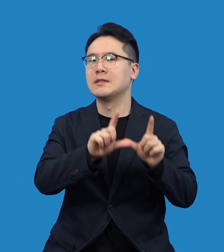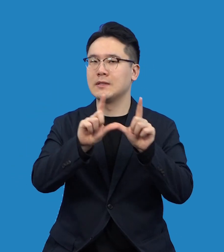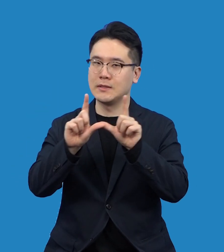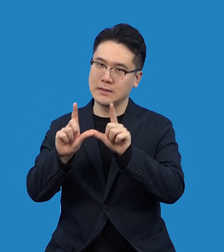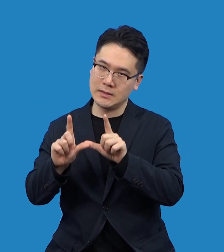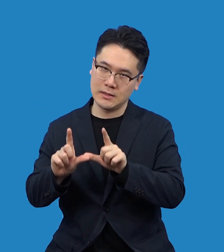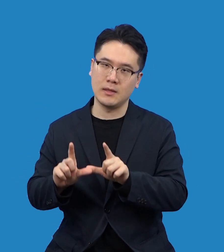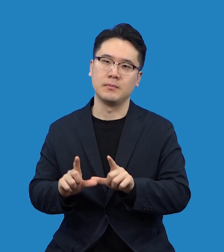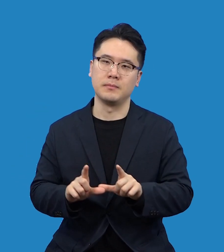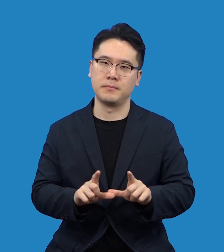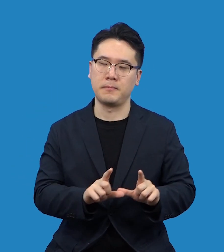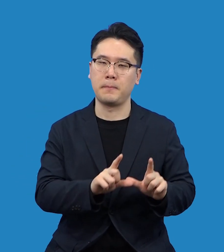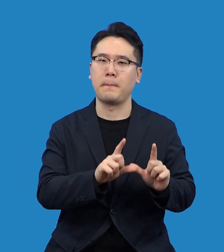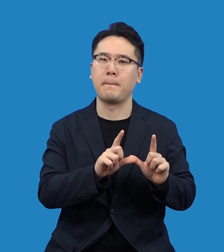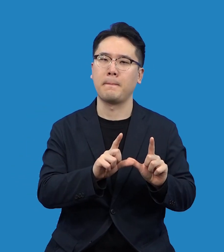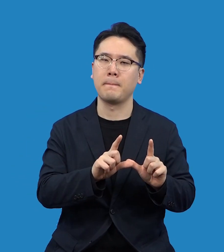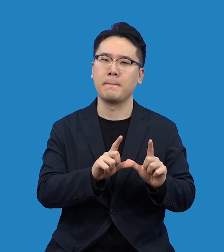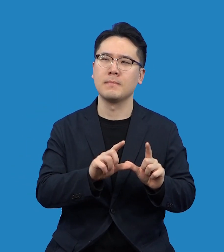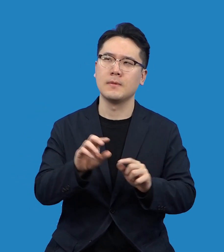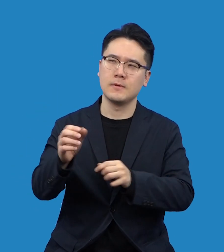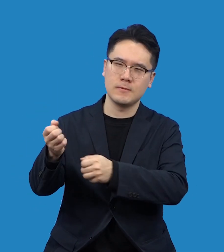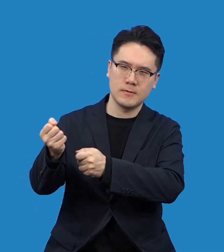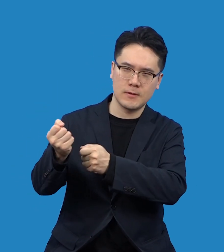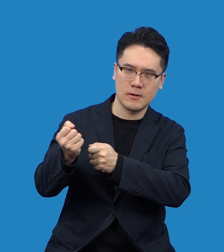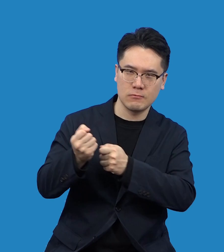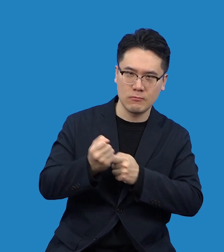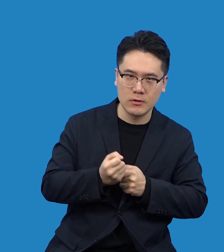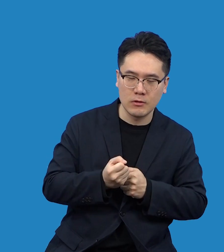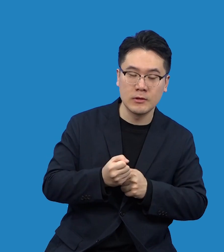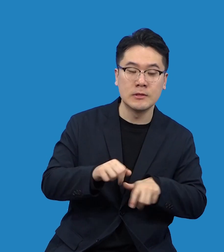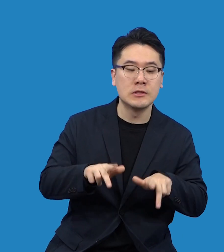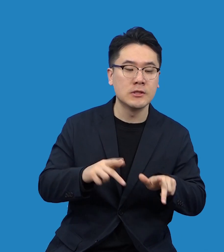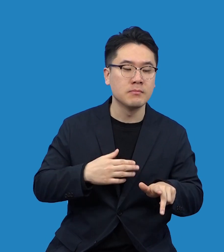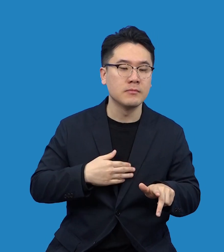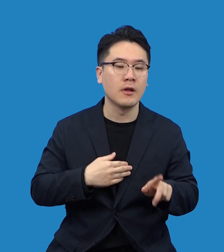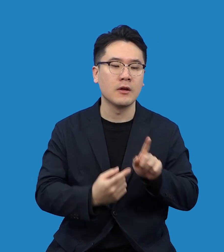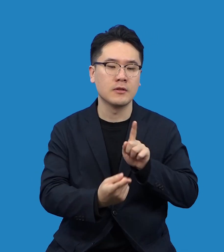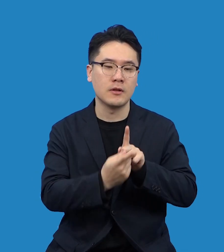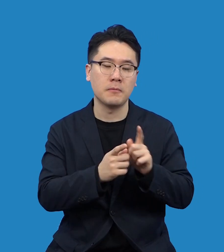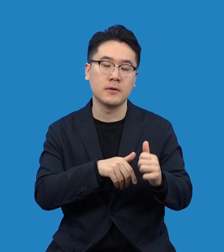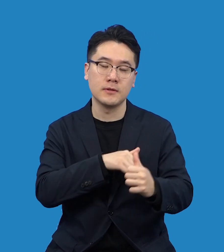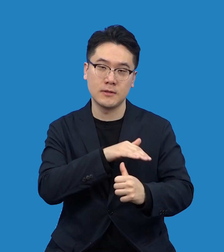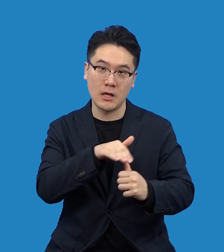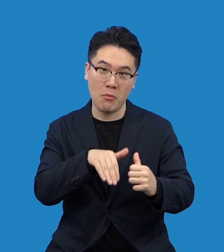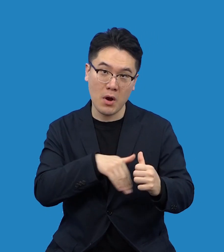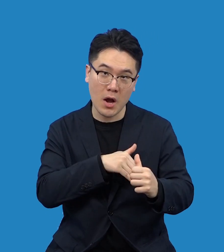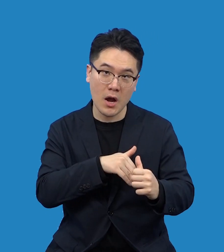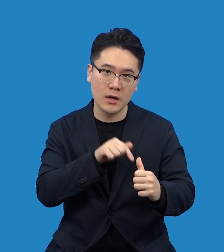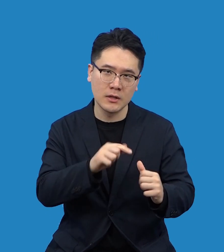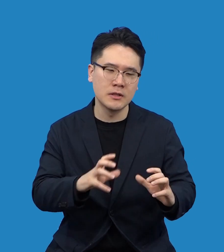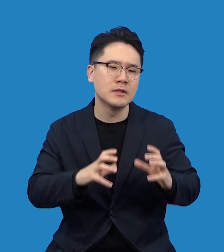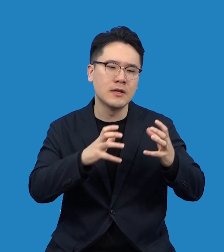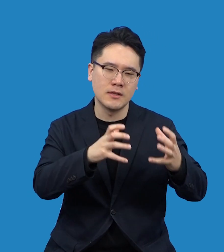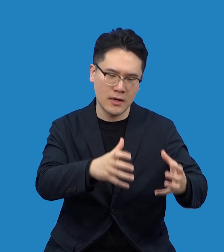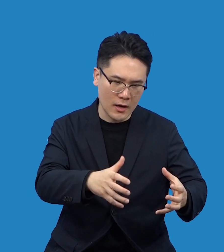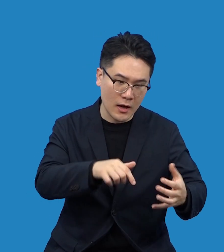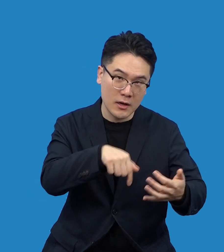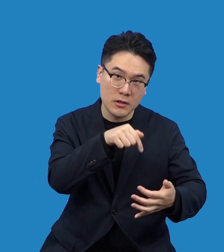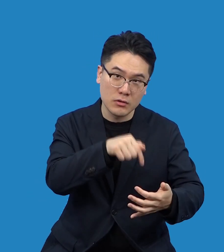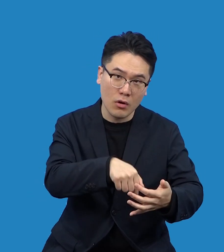와서 지금 내가 처한 현재의 상황, 이 시대의 패턴을 검증하는